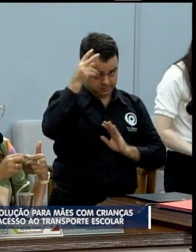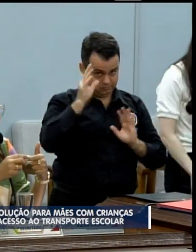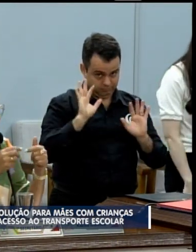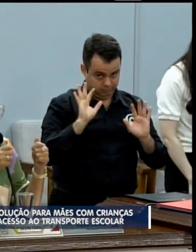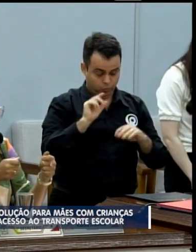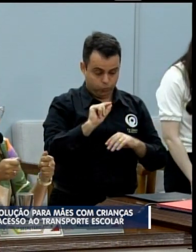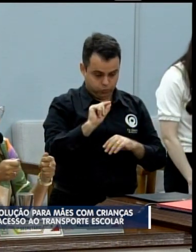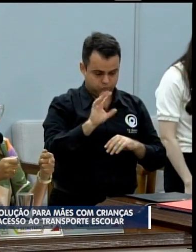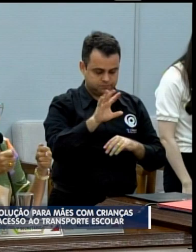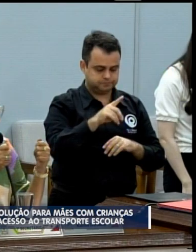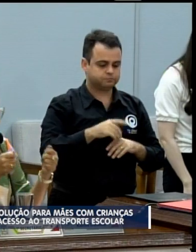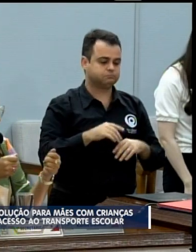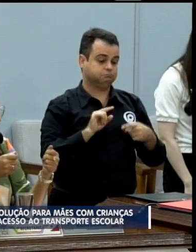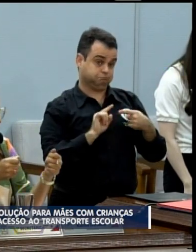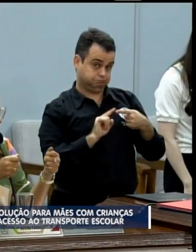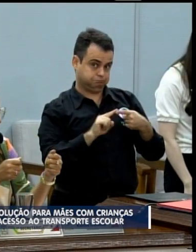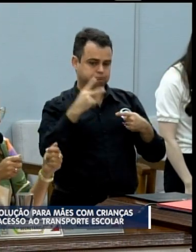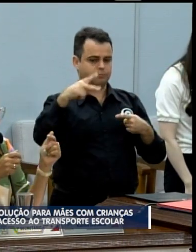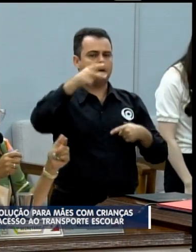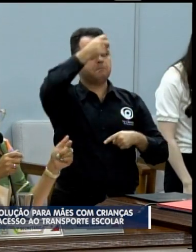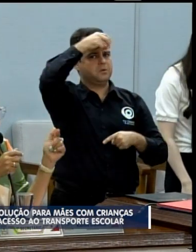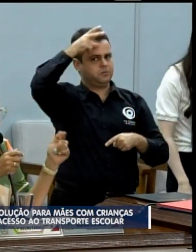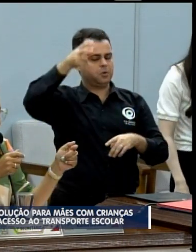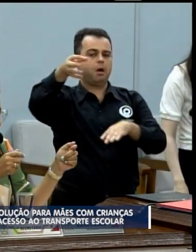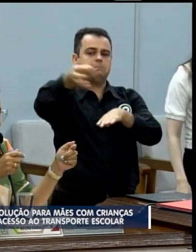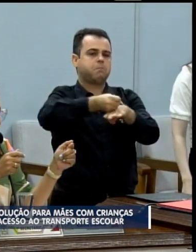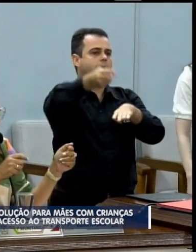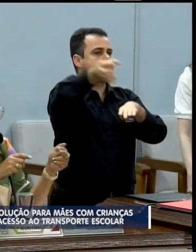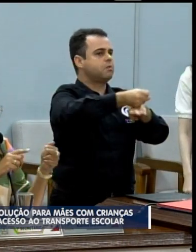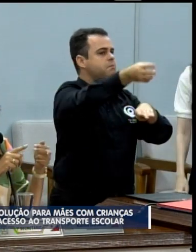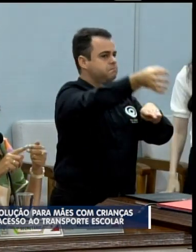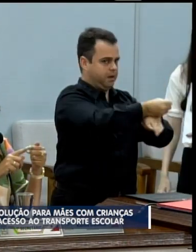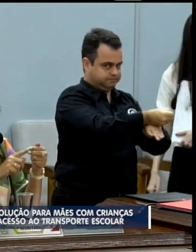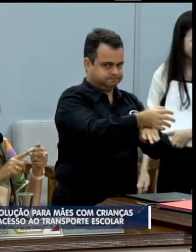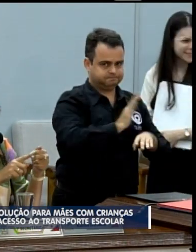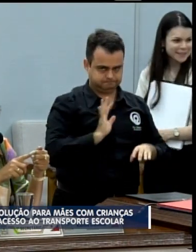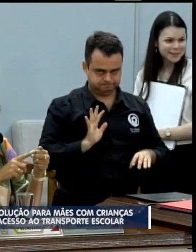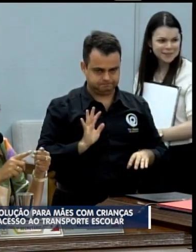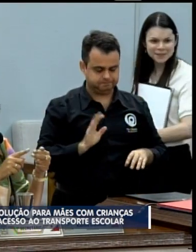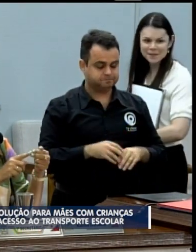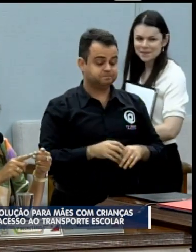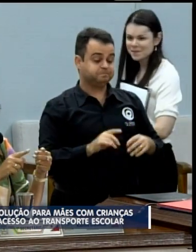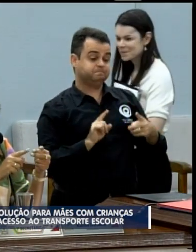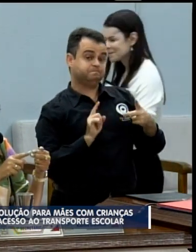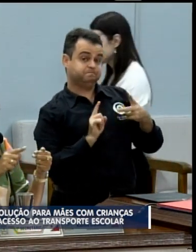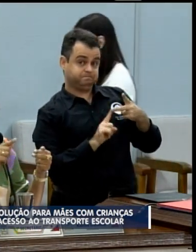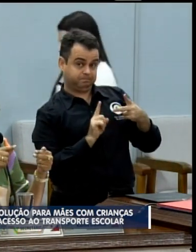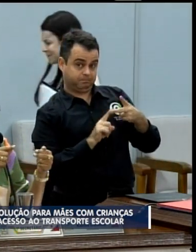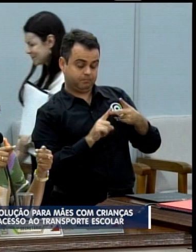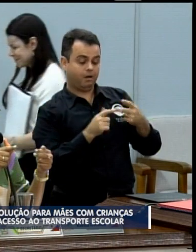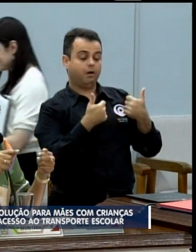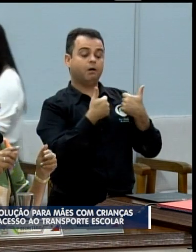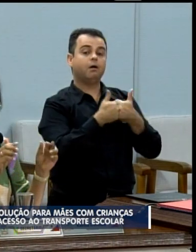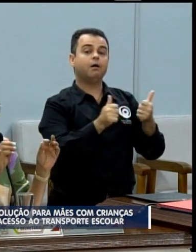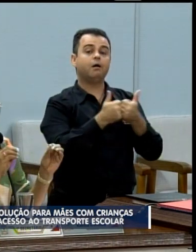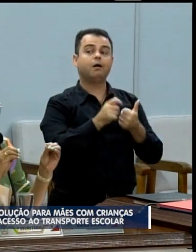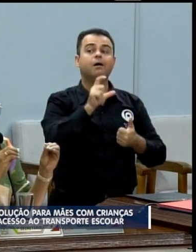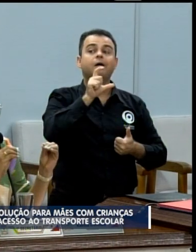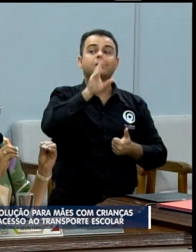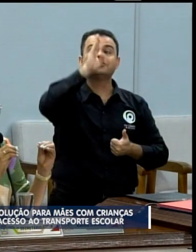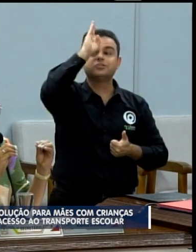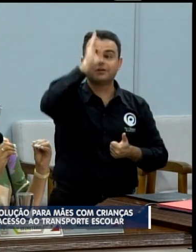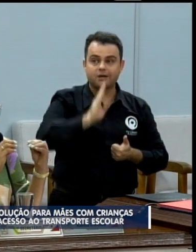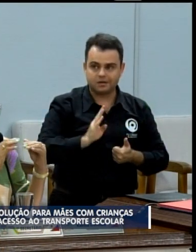escolar pago pela prefeitura, transporte escolar. E tem também a via do transporte público. Quando